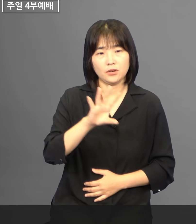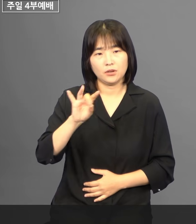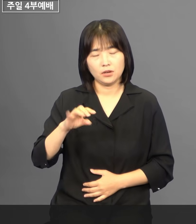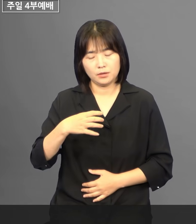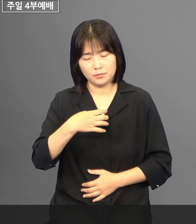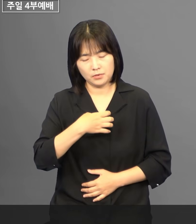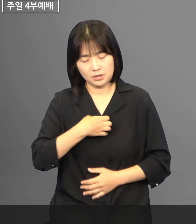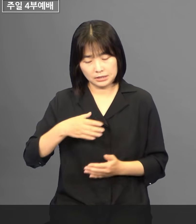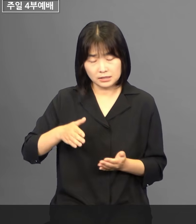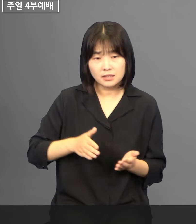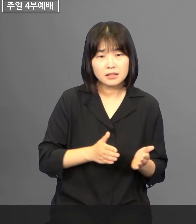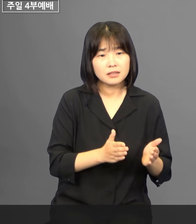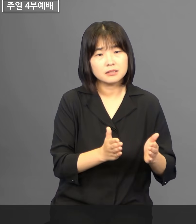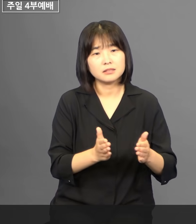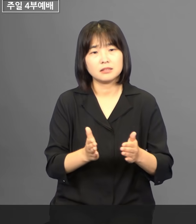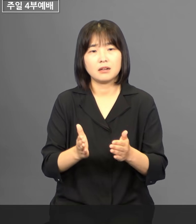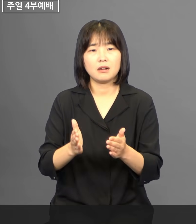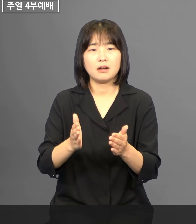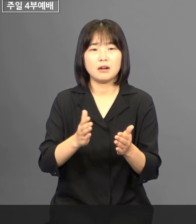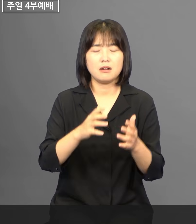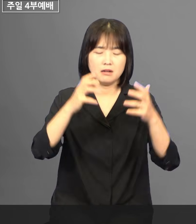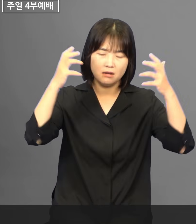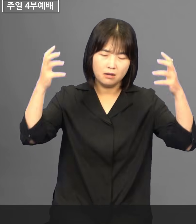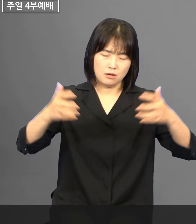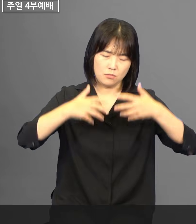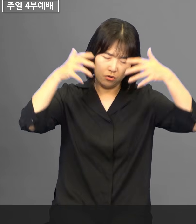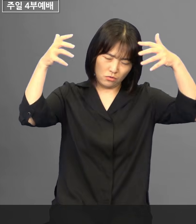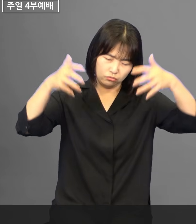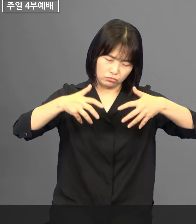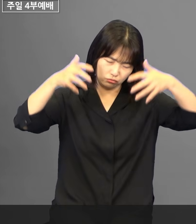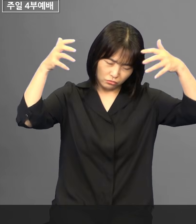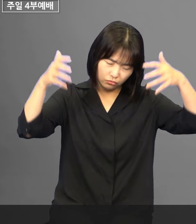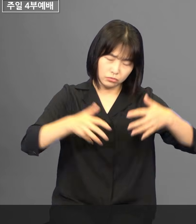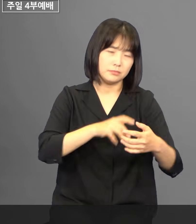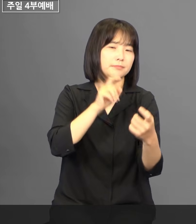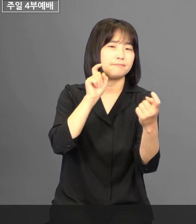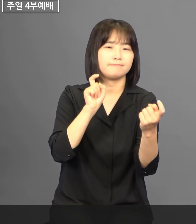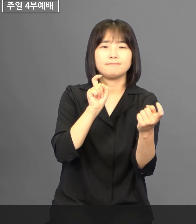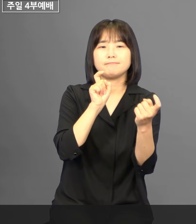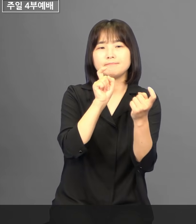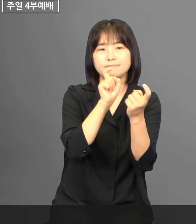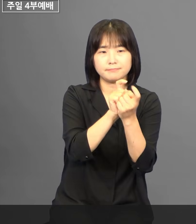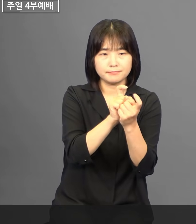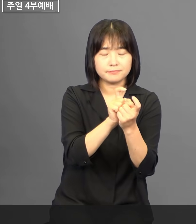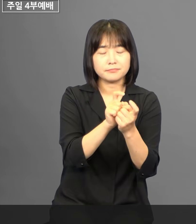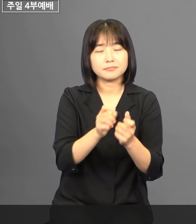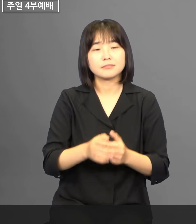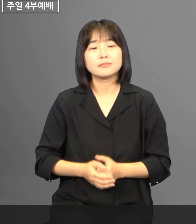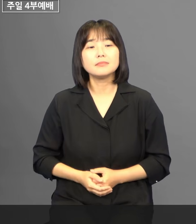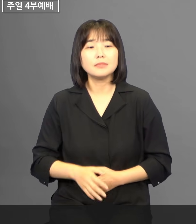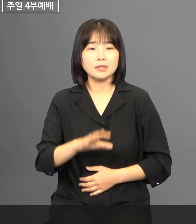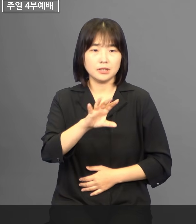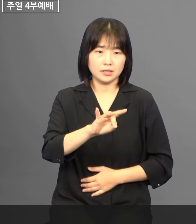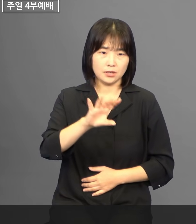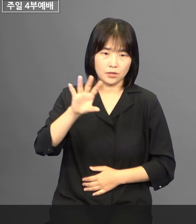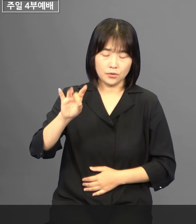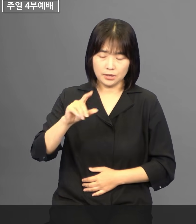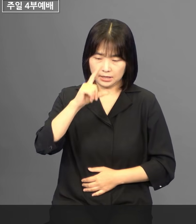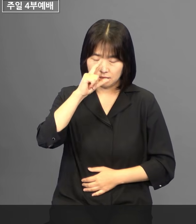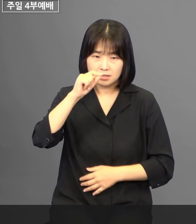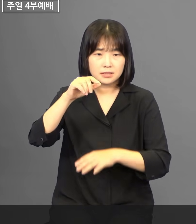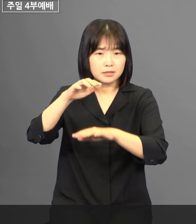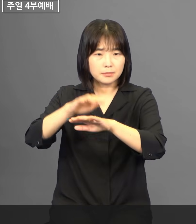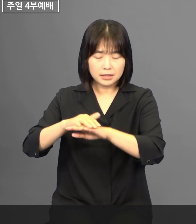때론 험한 길에서 폭풍우를 만나고 때론